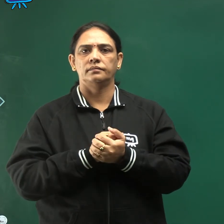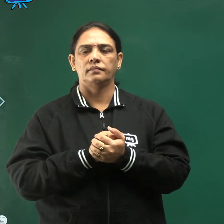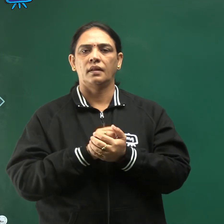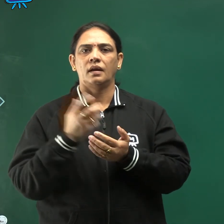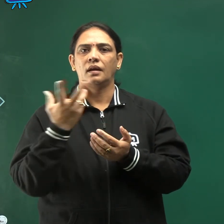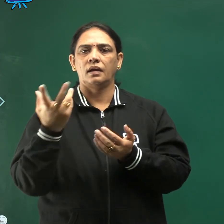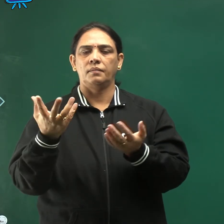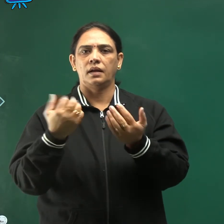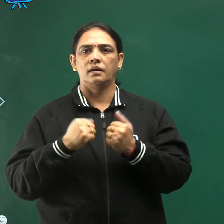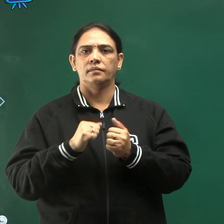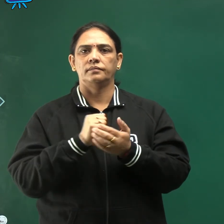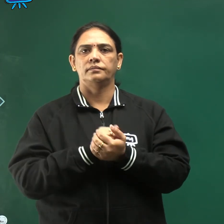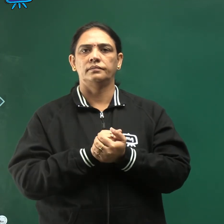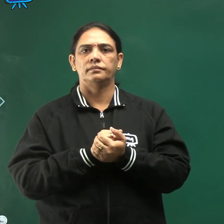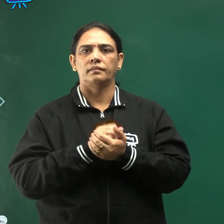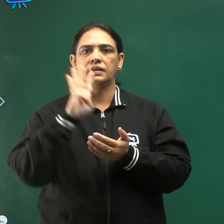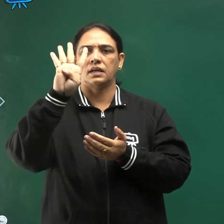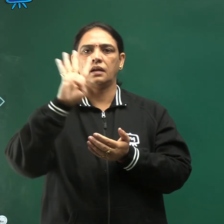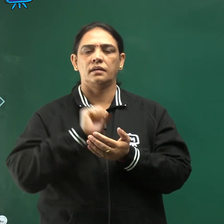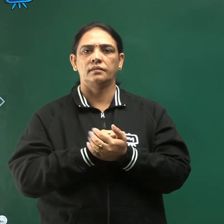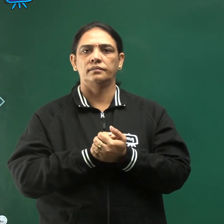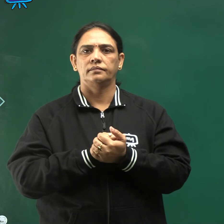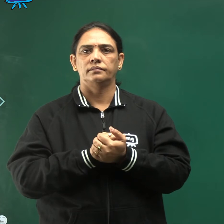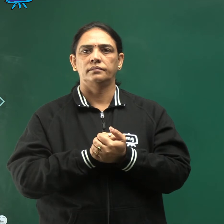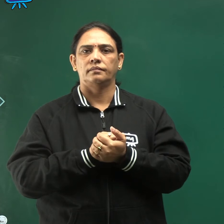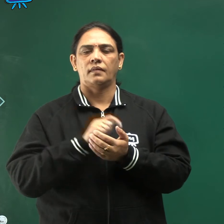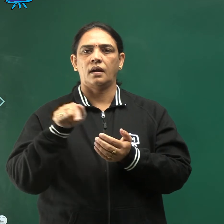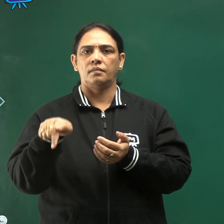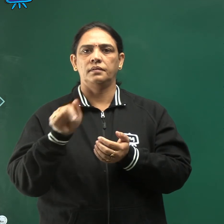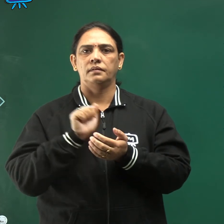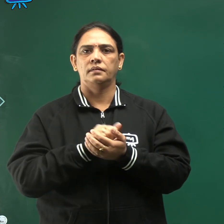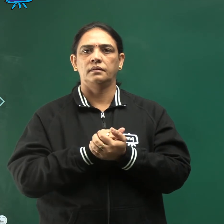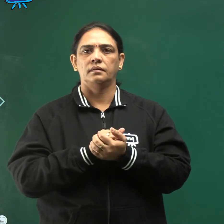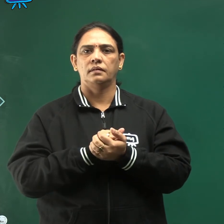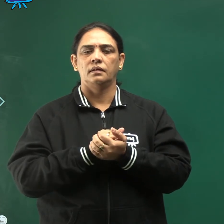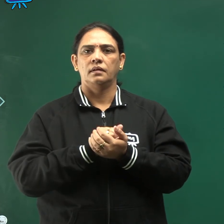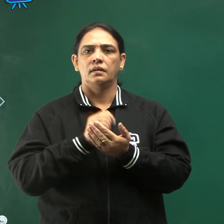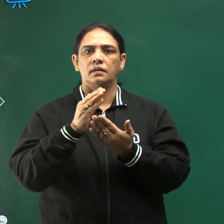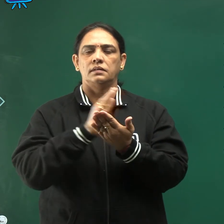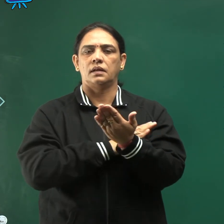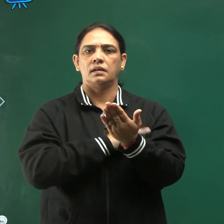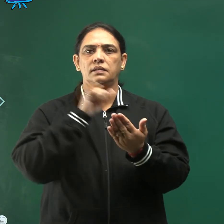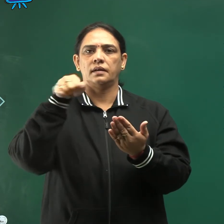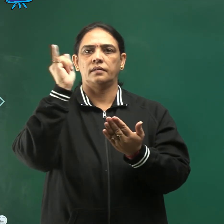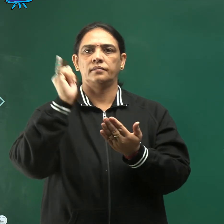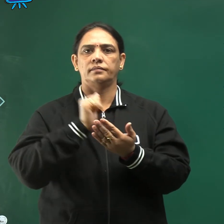क्या मिला? 4। अब चरण 6,